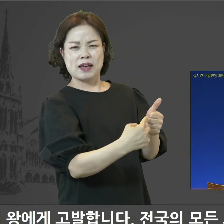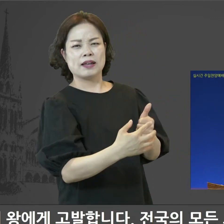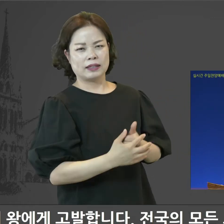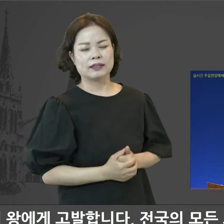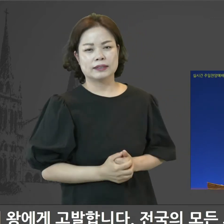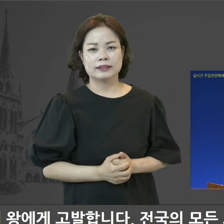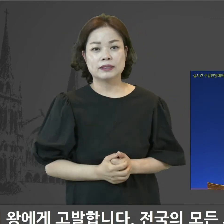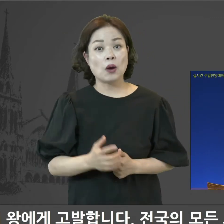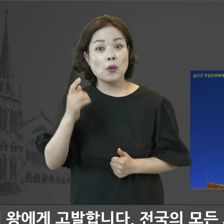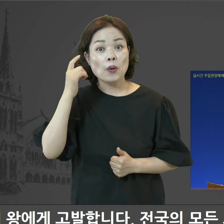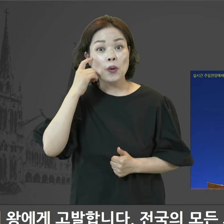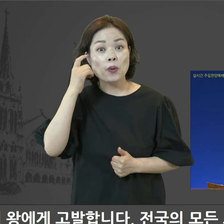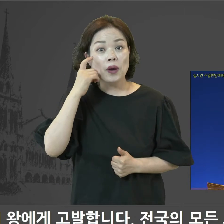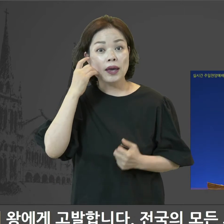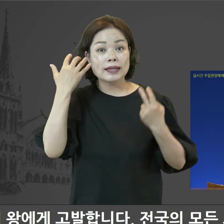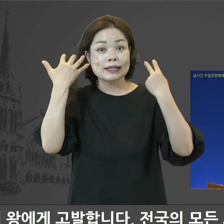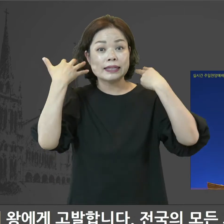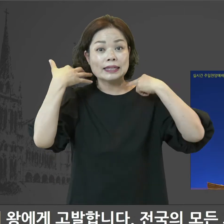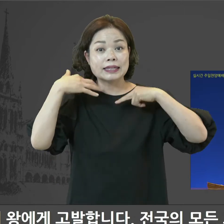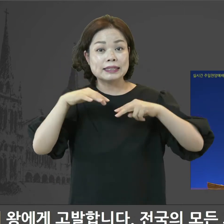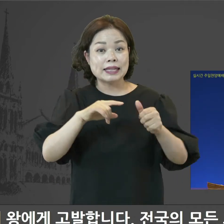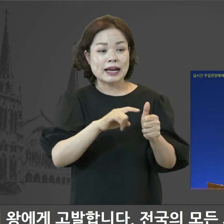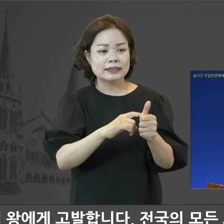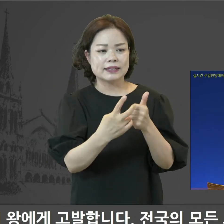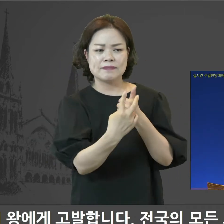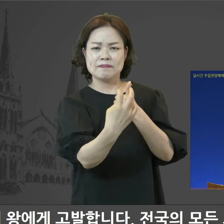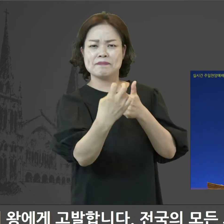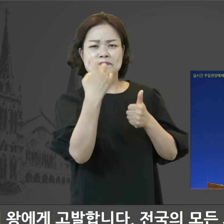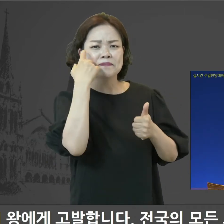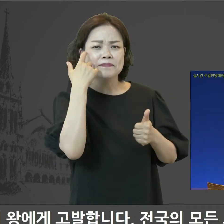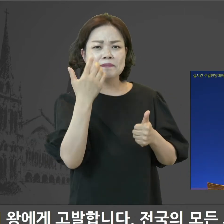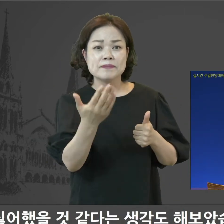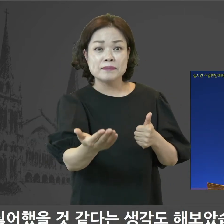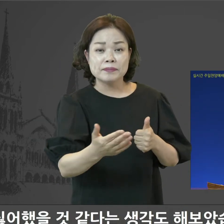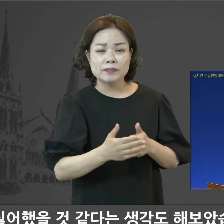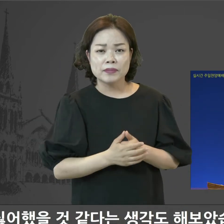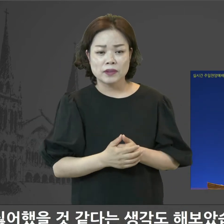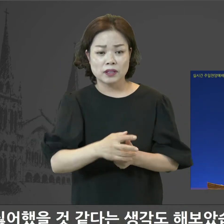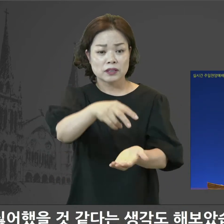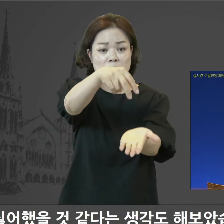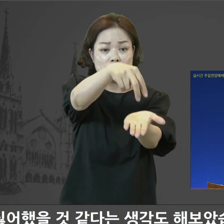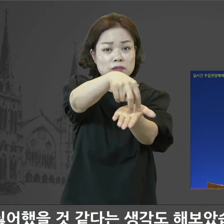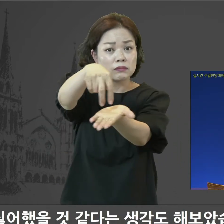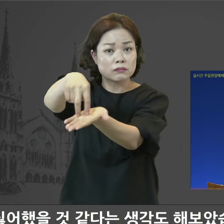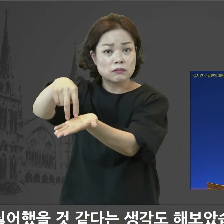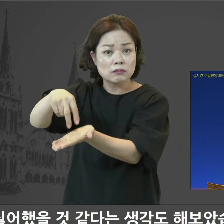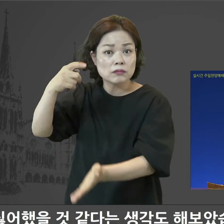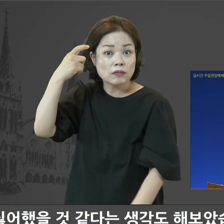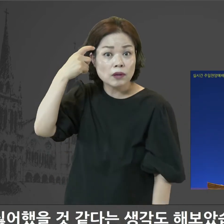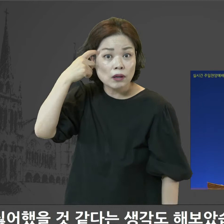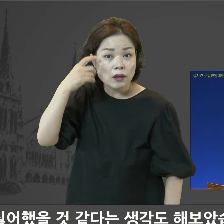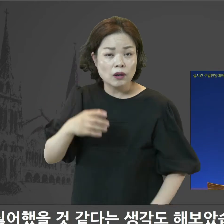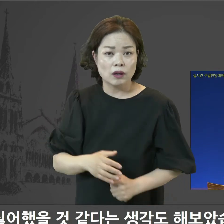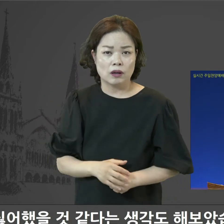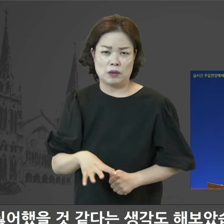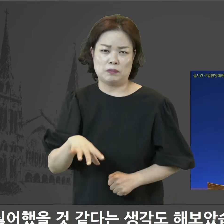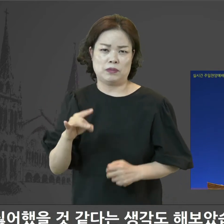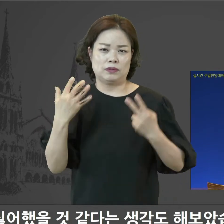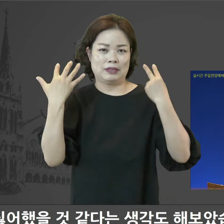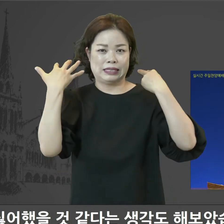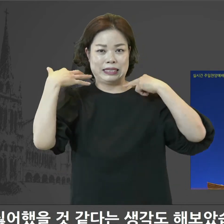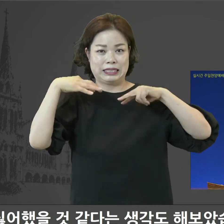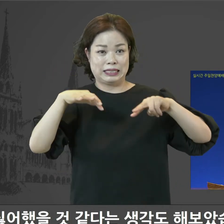이들은 왜 다니엘을 싫어했을까요? 이들의 입장에서 생각해 보면 우선